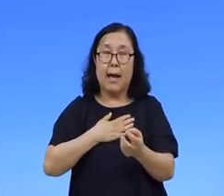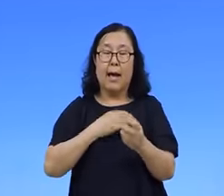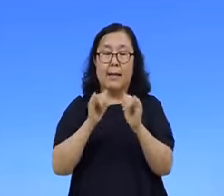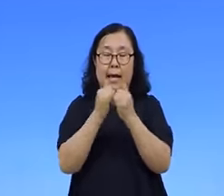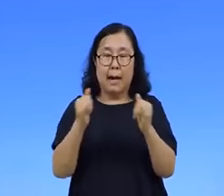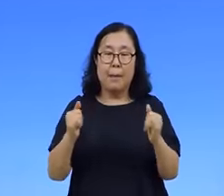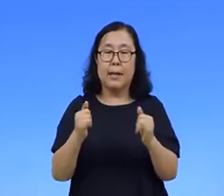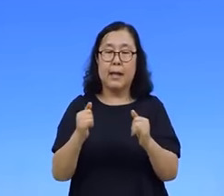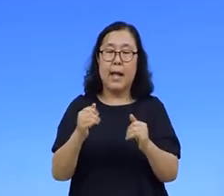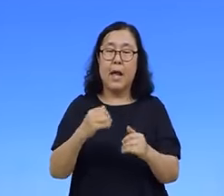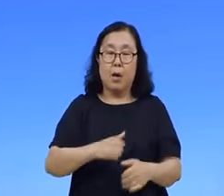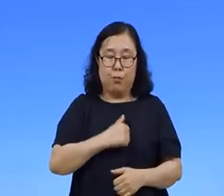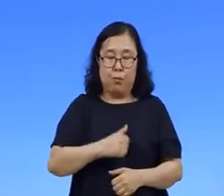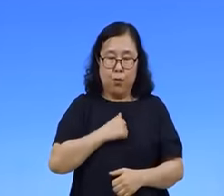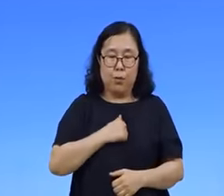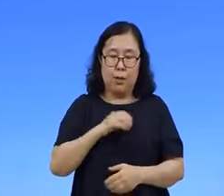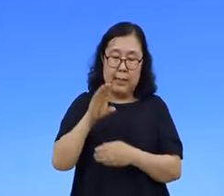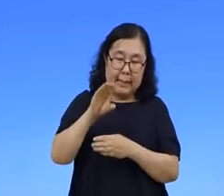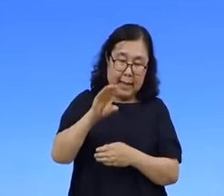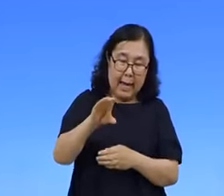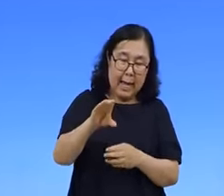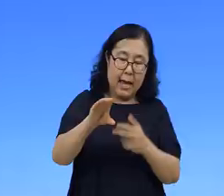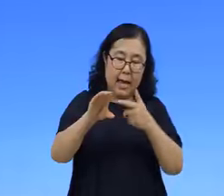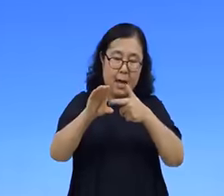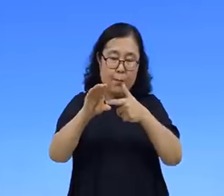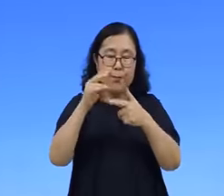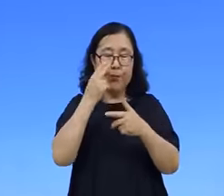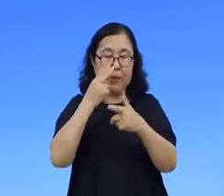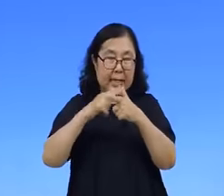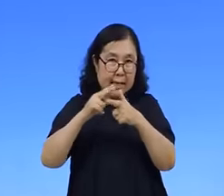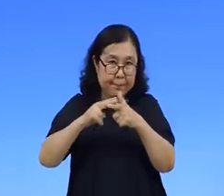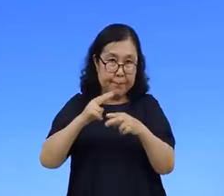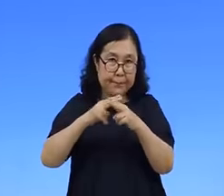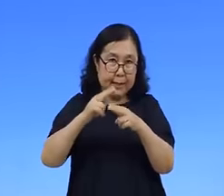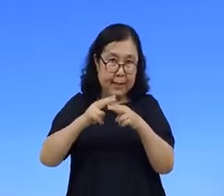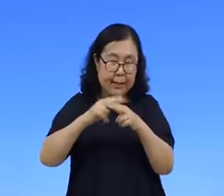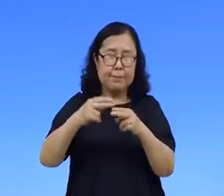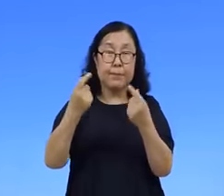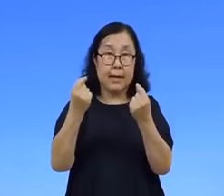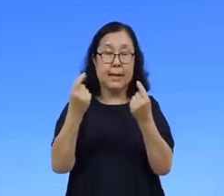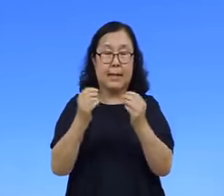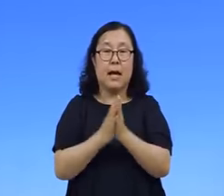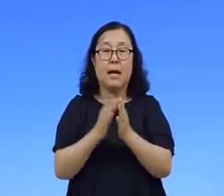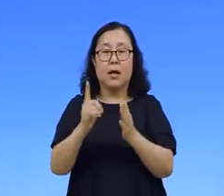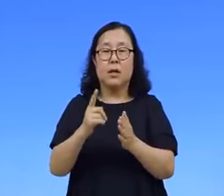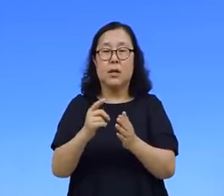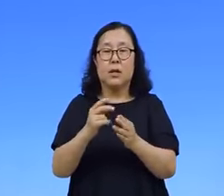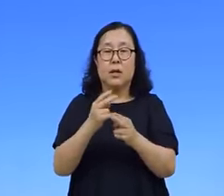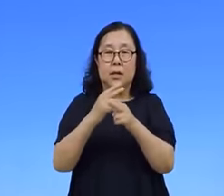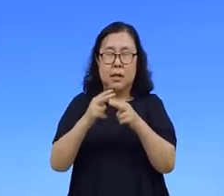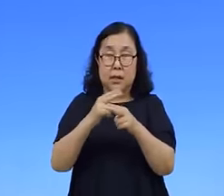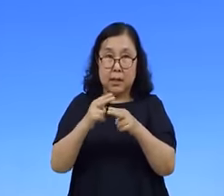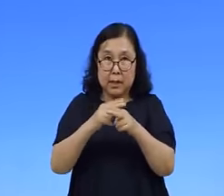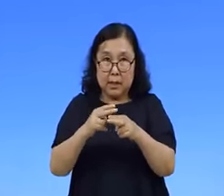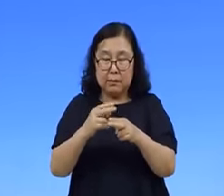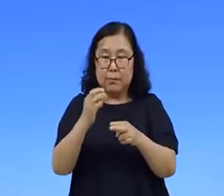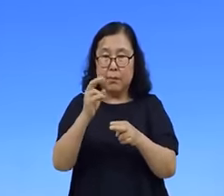자동차에게 기름과 같은 것이란다. 사람은 분노를 연료로 삼아서 앞으로 나아가고 또 더 나은 인간이 되지.